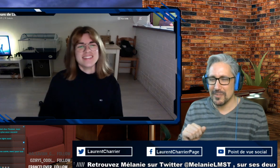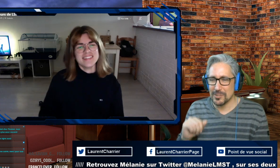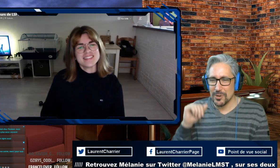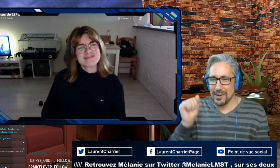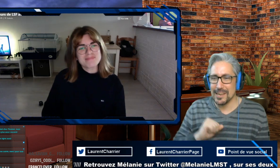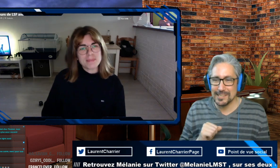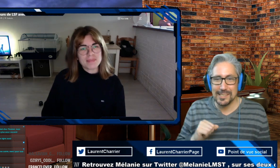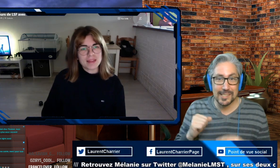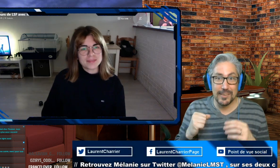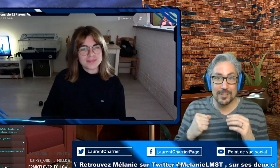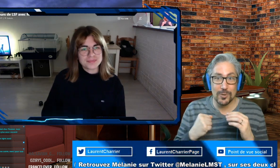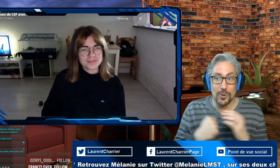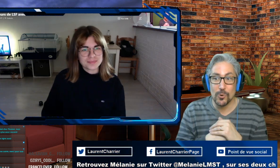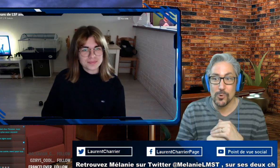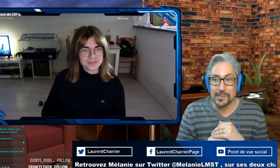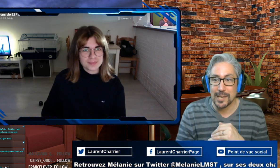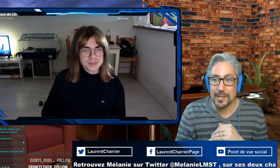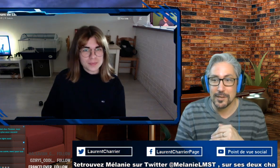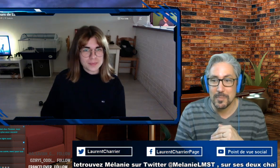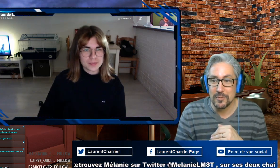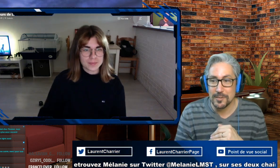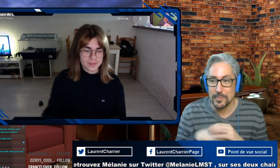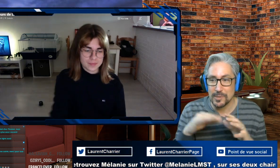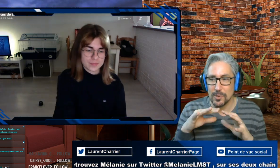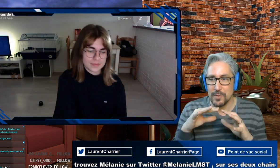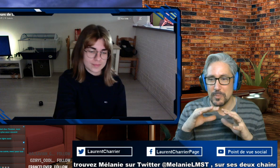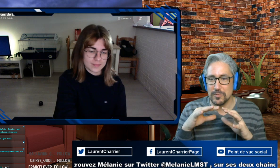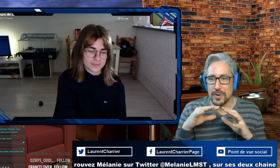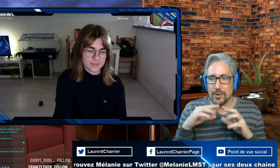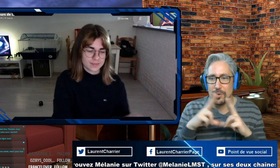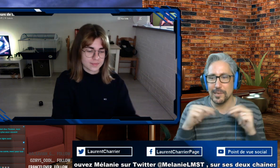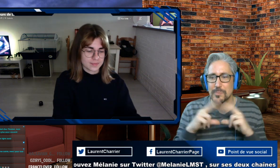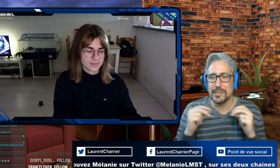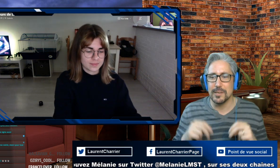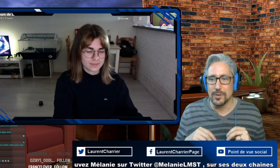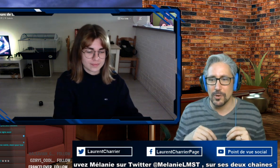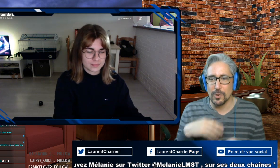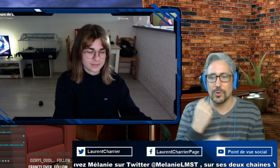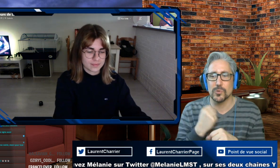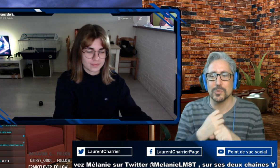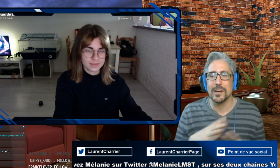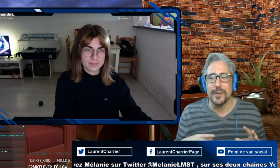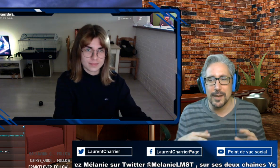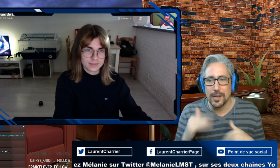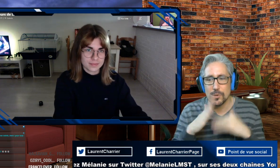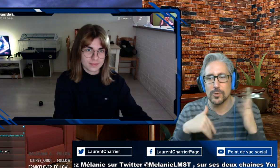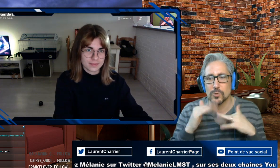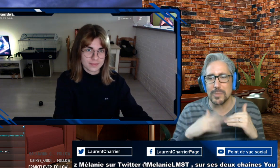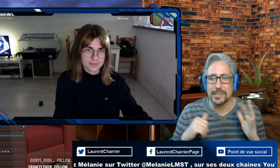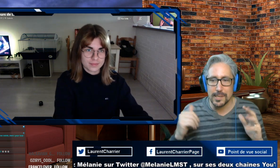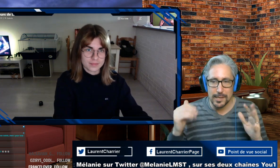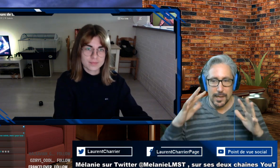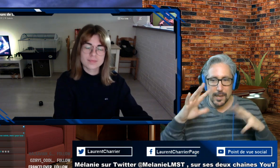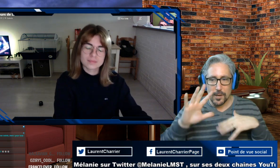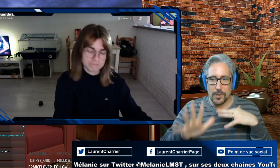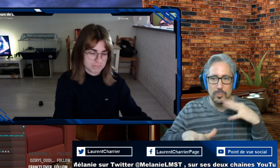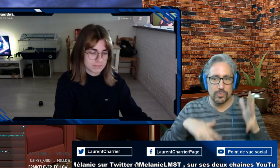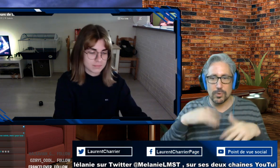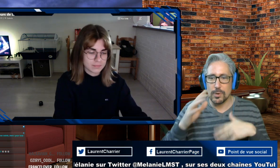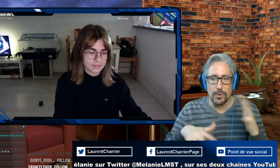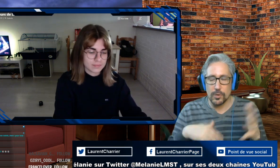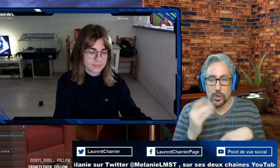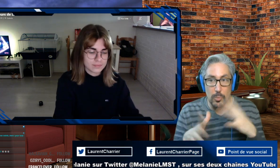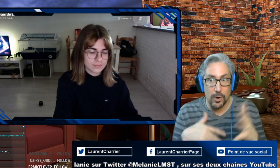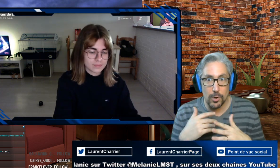Donc ça à 20h lundi, ça va être cool aussi avec Dame Fanny parce qu'elle va pouvoir expliquer son travail, son métier,